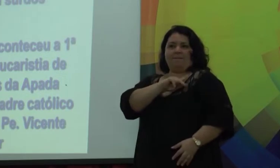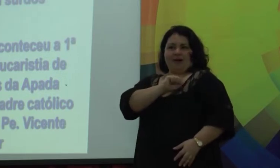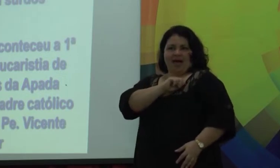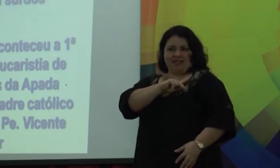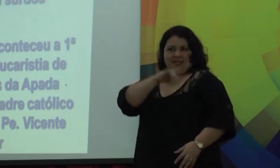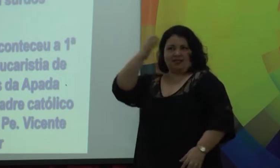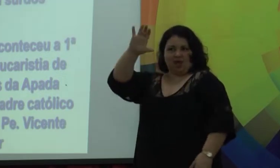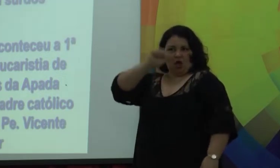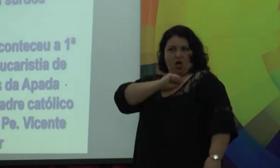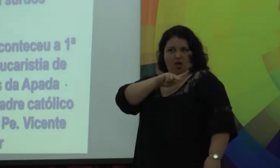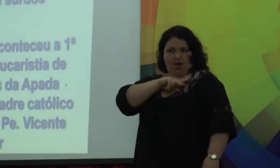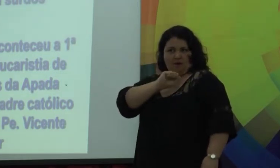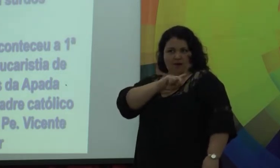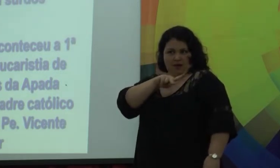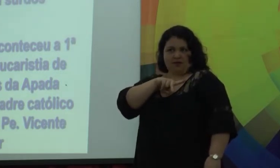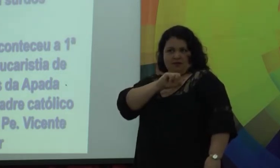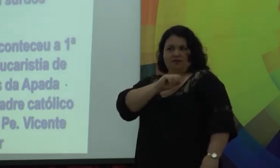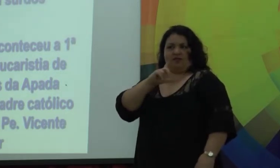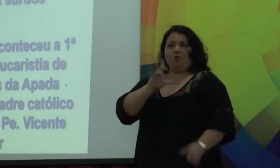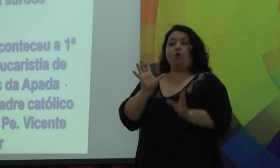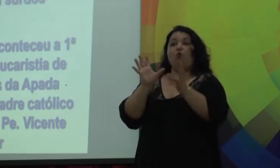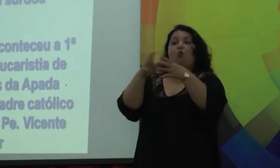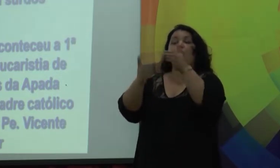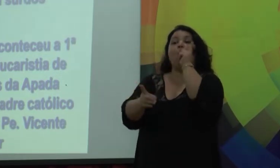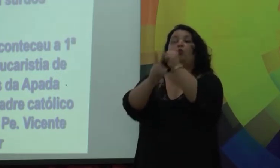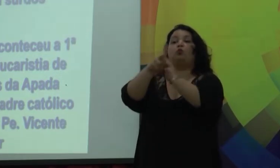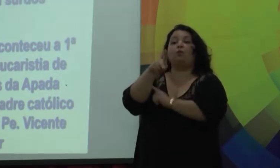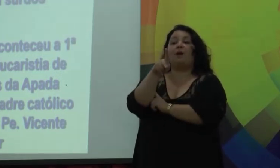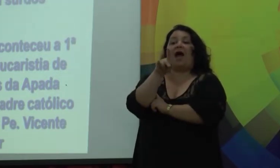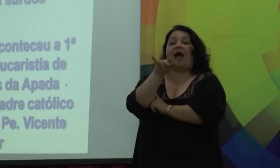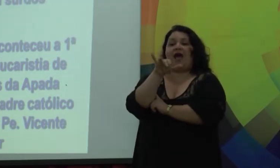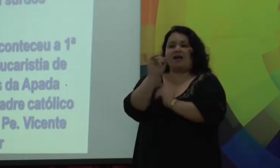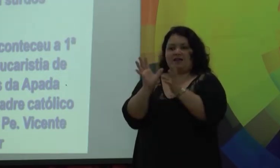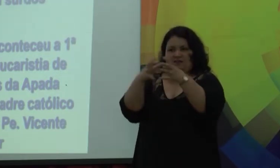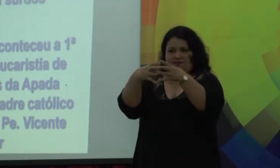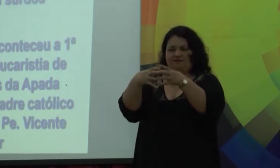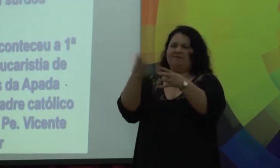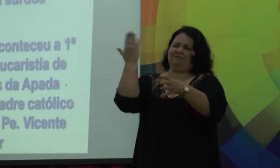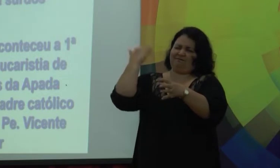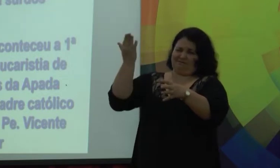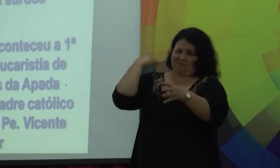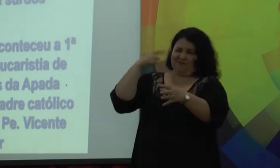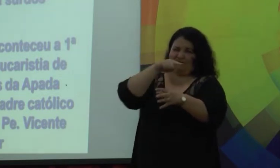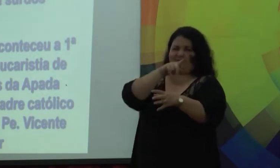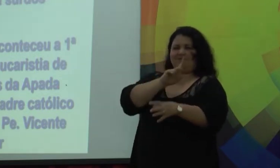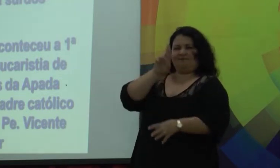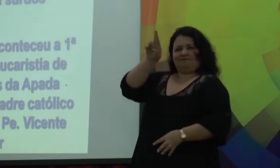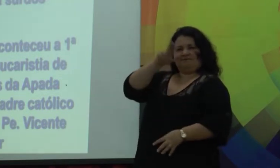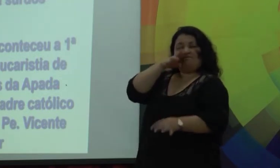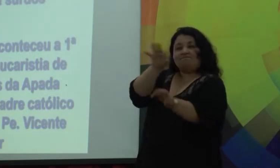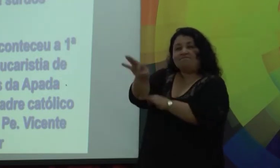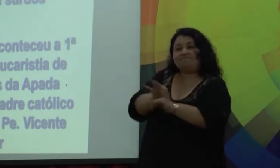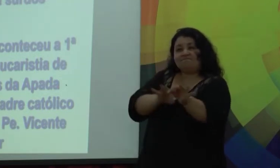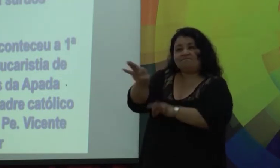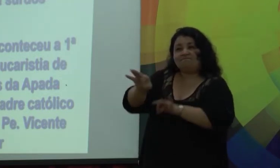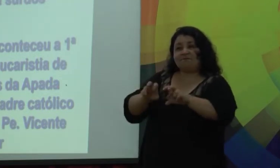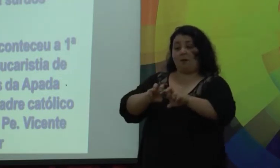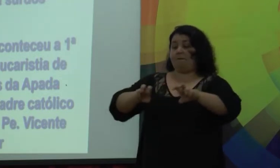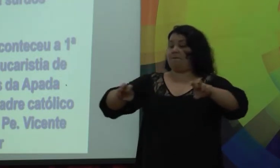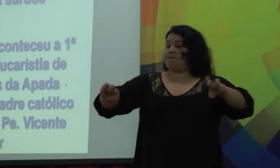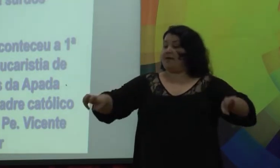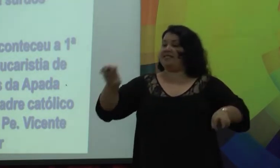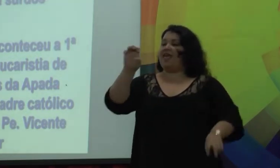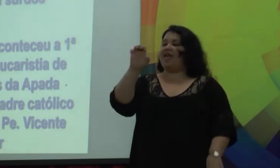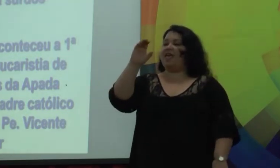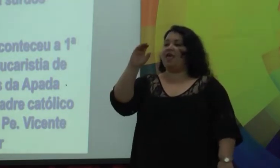de Niterói, a APA. E nessa ocasião, eu organizei uma mesa ecumênica